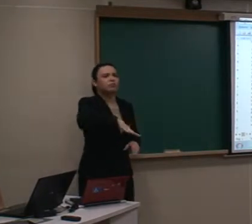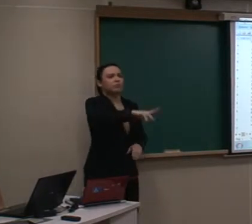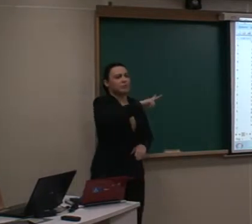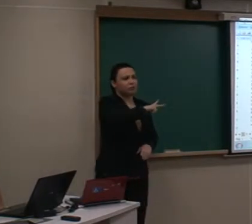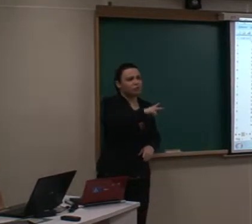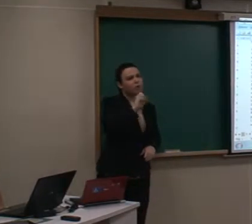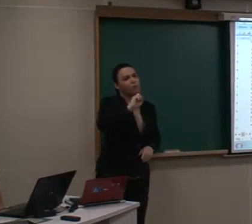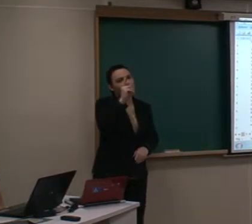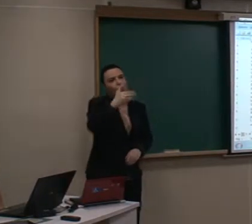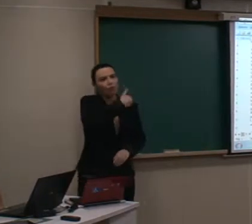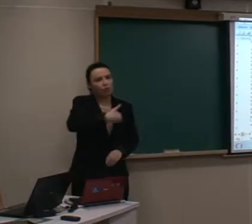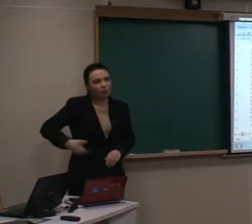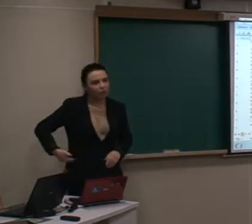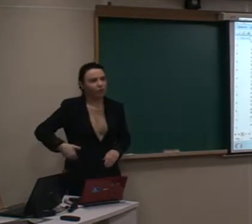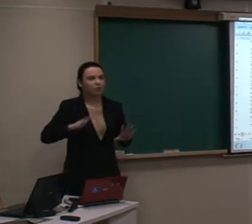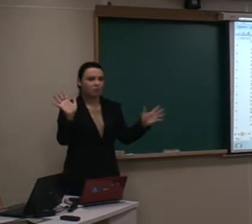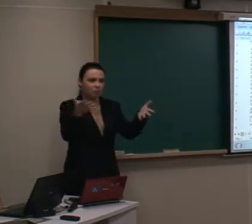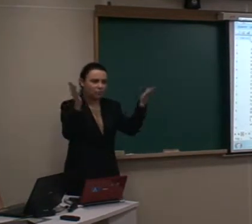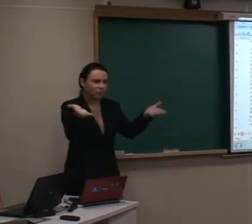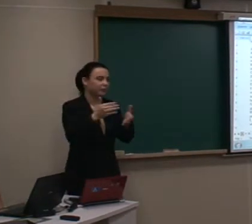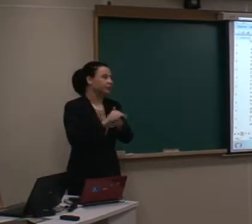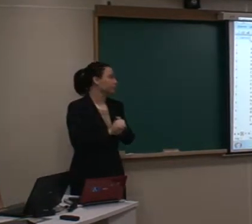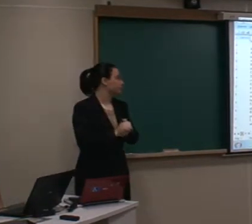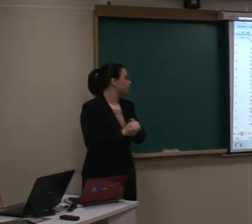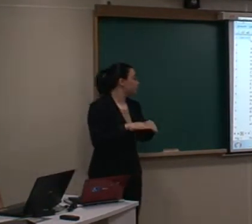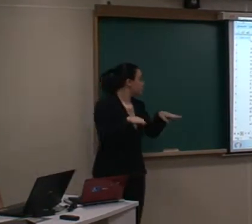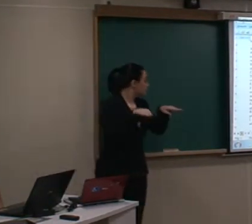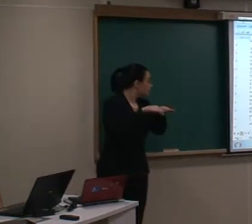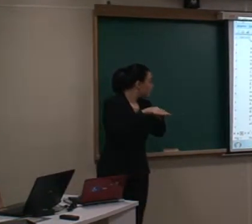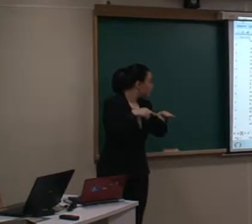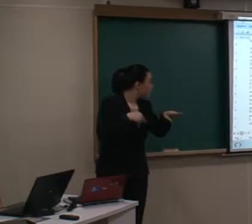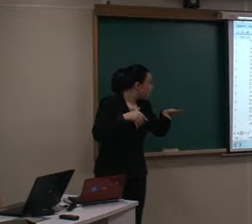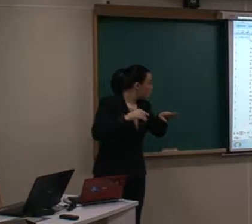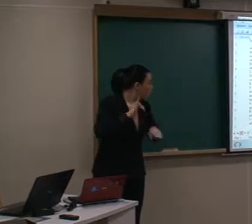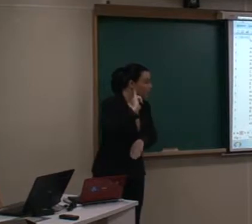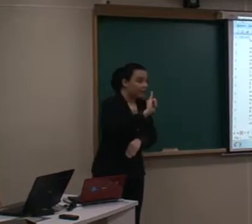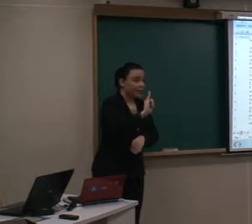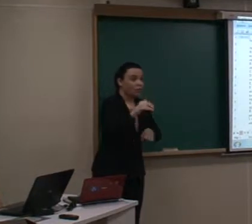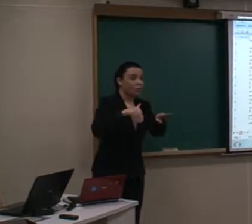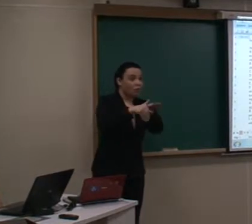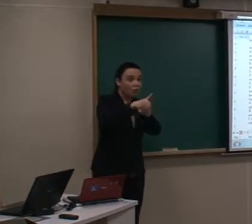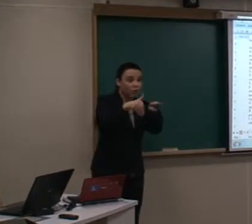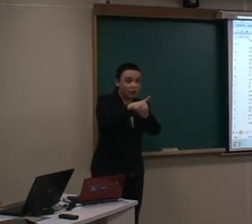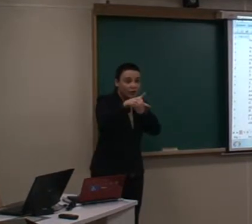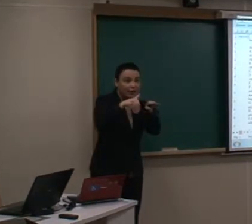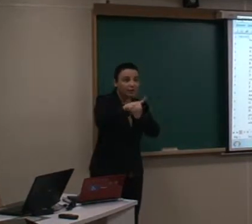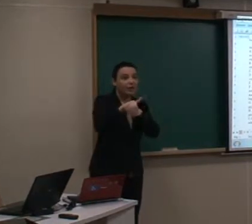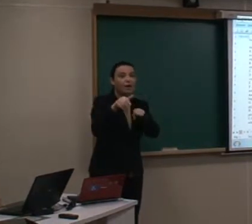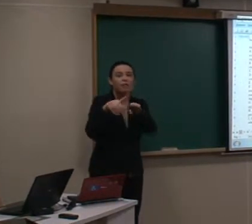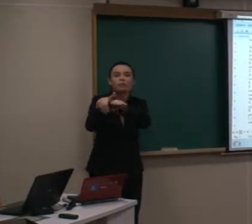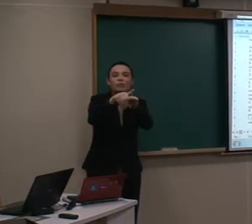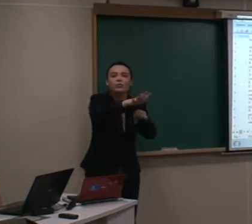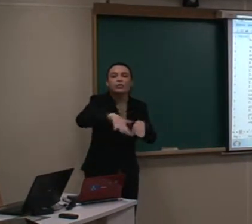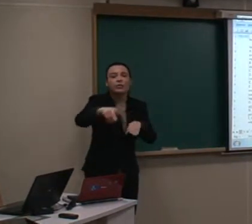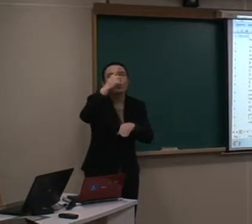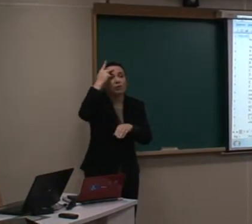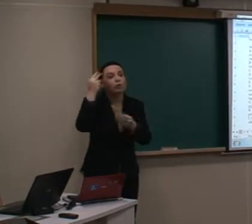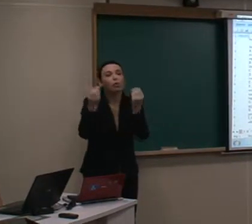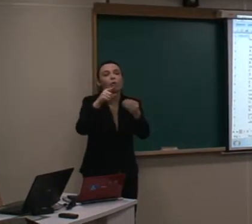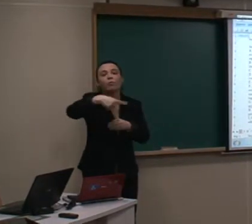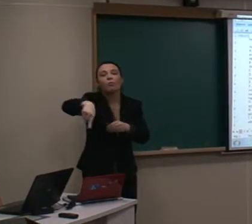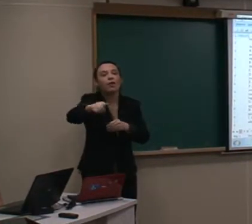público. E orientar as pessoas com deficiência quanto à forma de buscar seus direitos nas